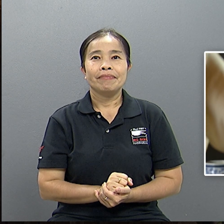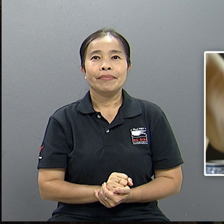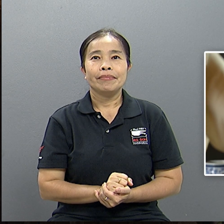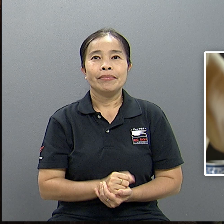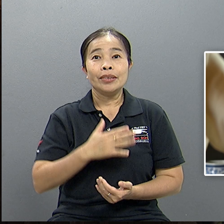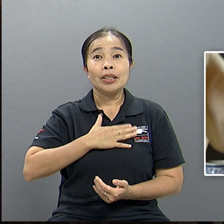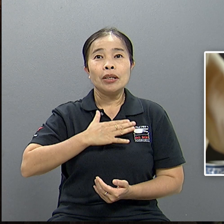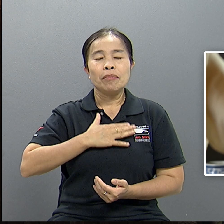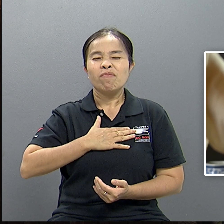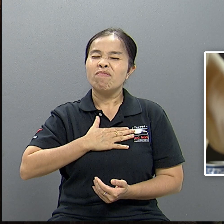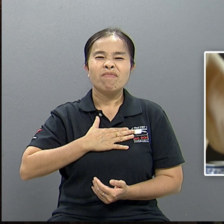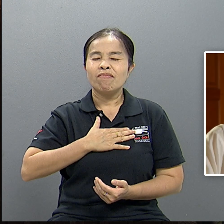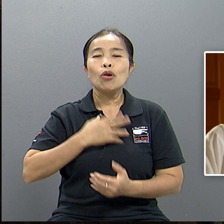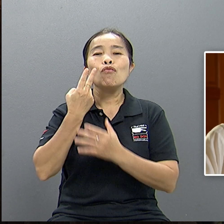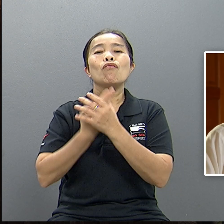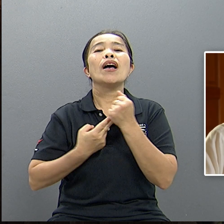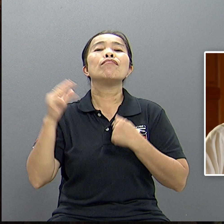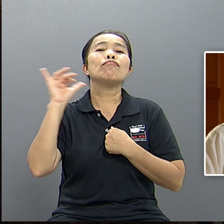กระผมยังไม่มีคู่ครับ